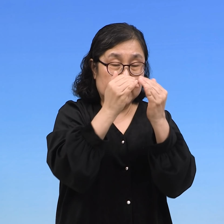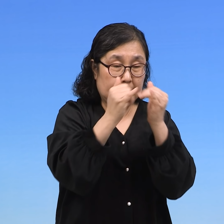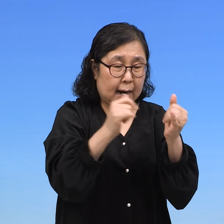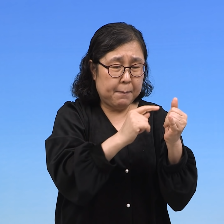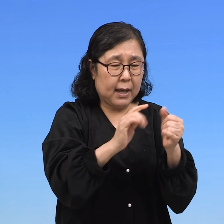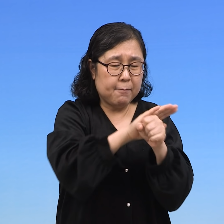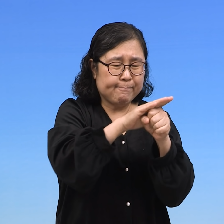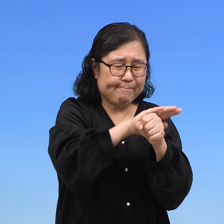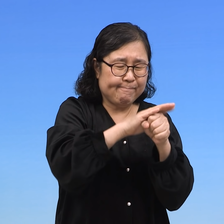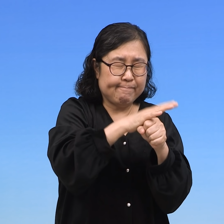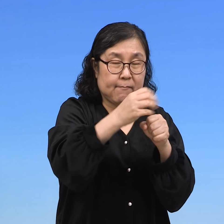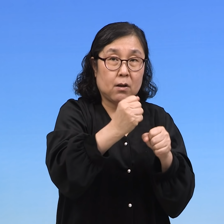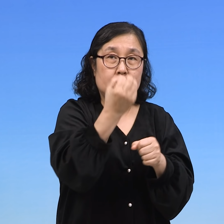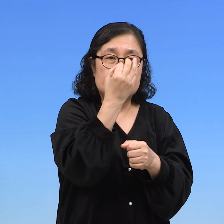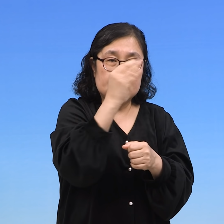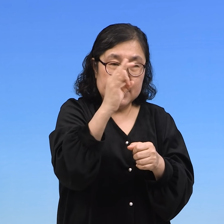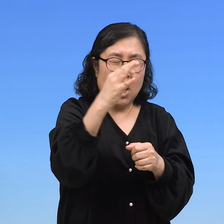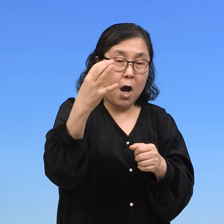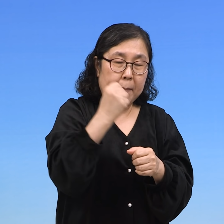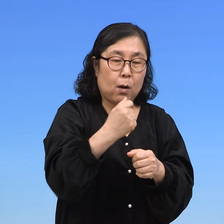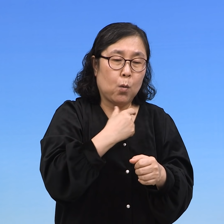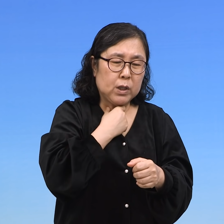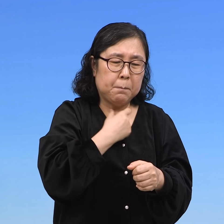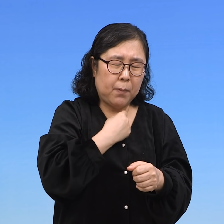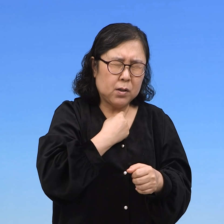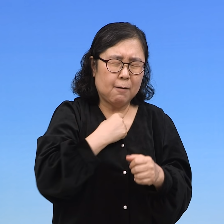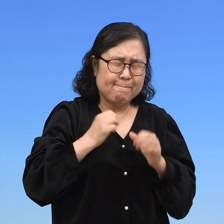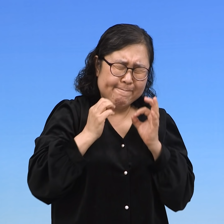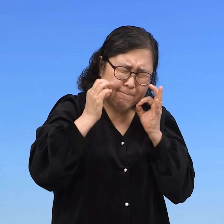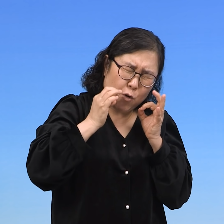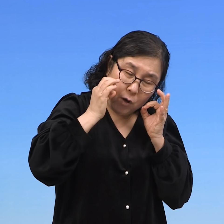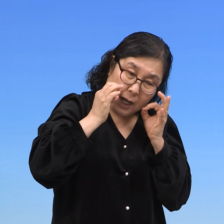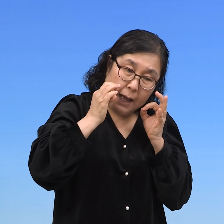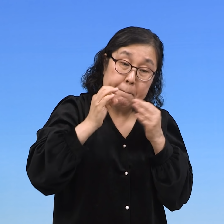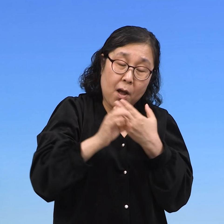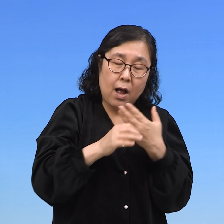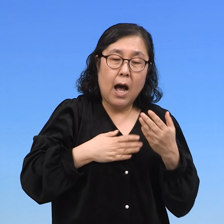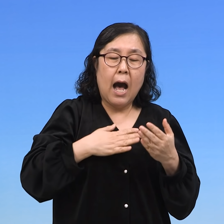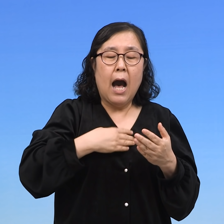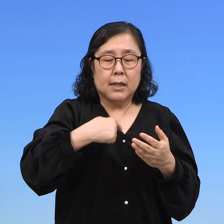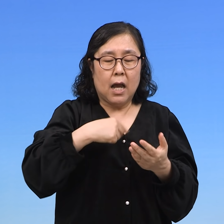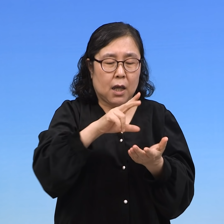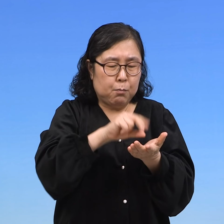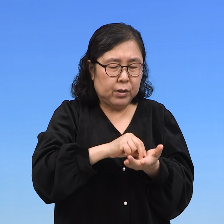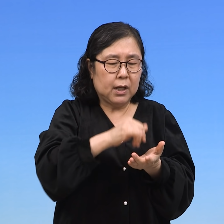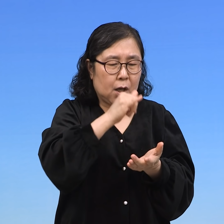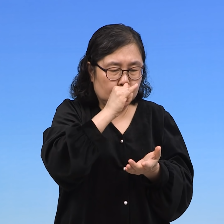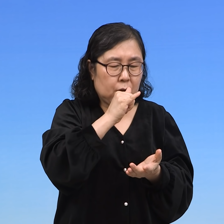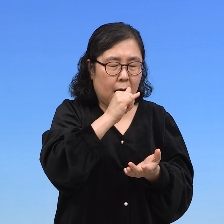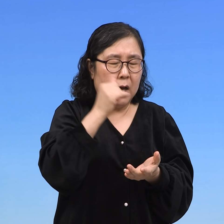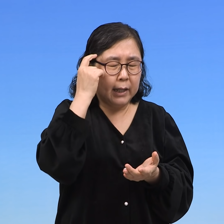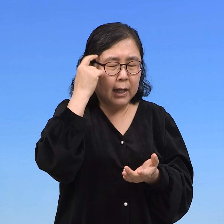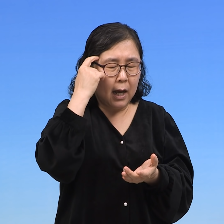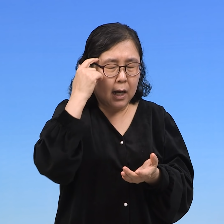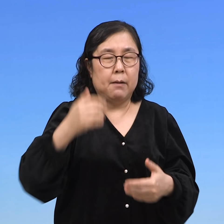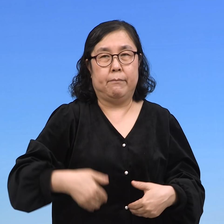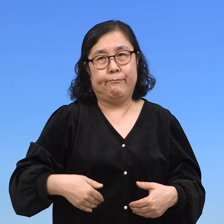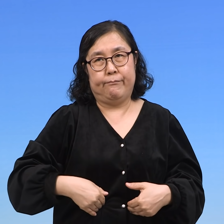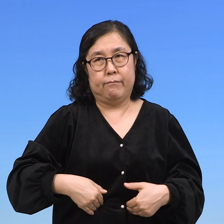모든 사람들에게 인정을 받으려고 제가 발부둥치면 이거 지금 나한테 문제가 있구나 이게 굉장히 저에게 좋은